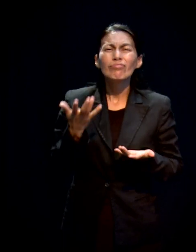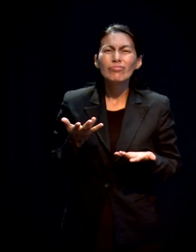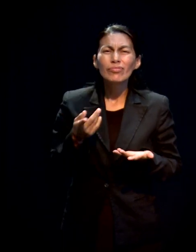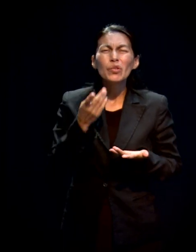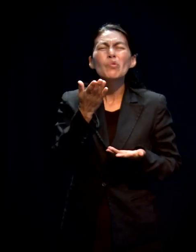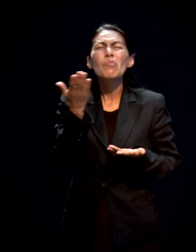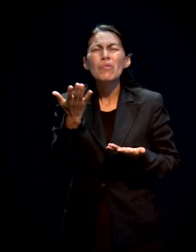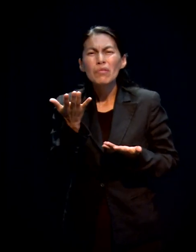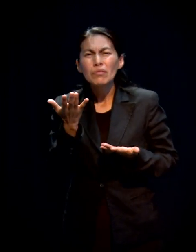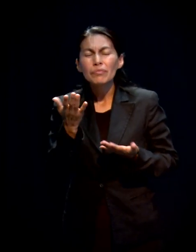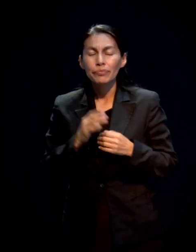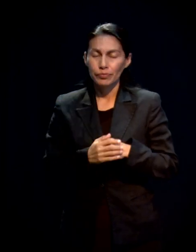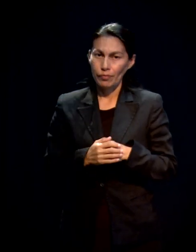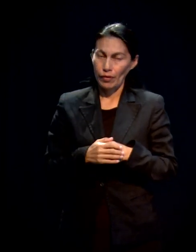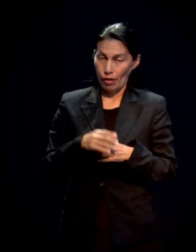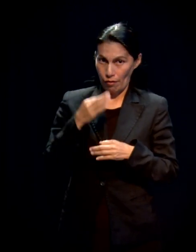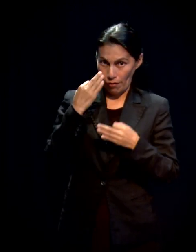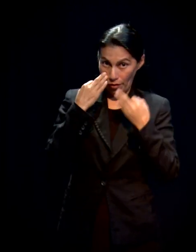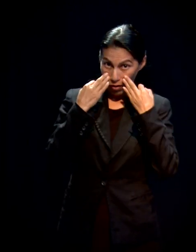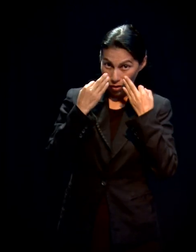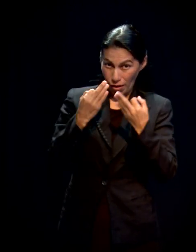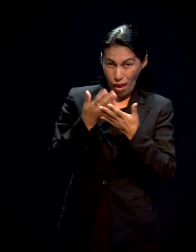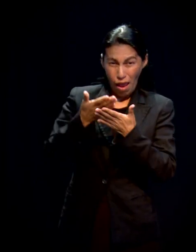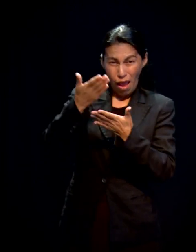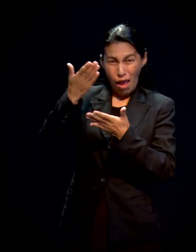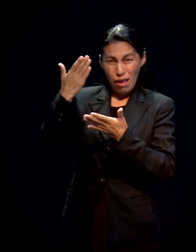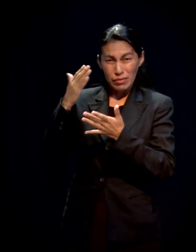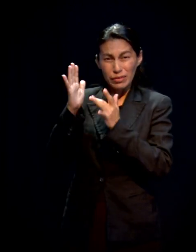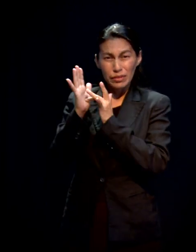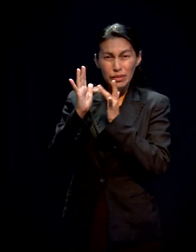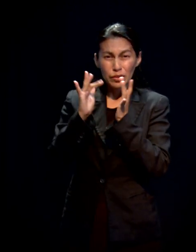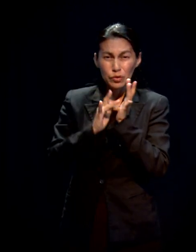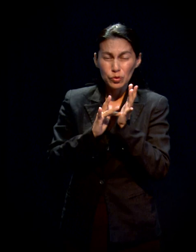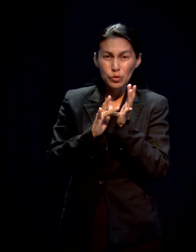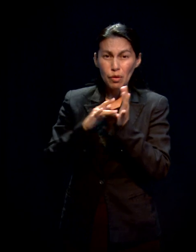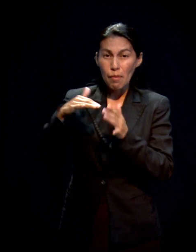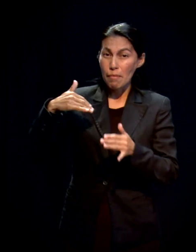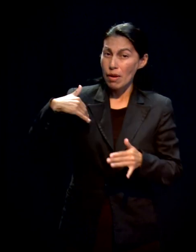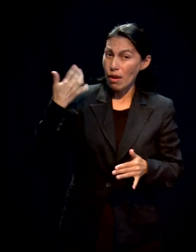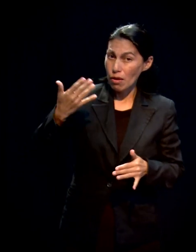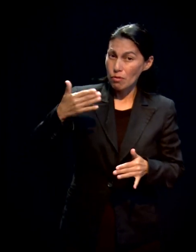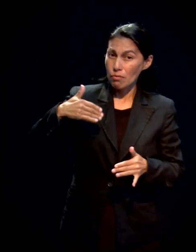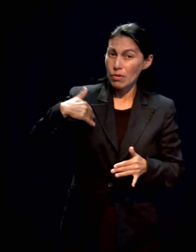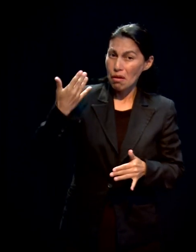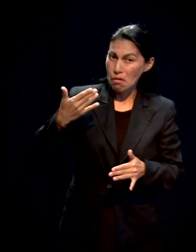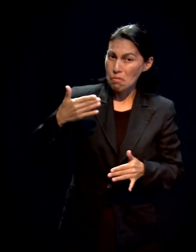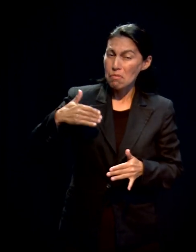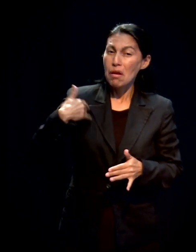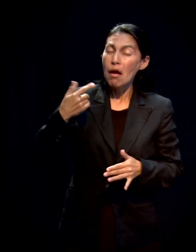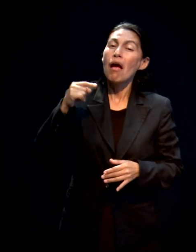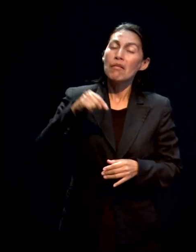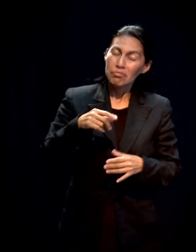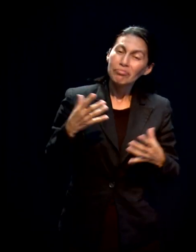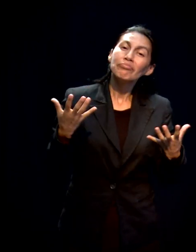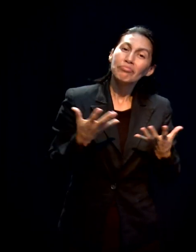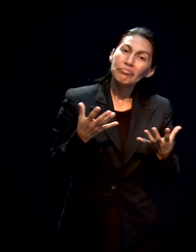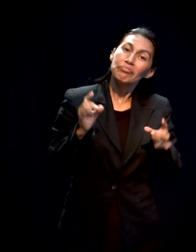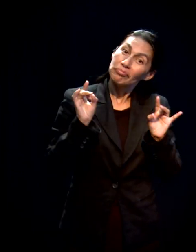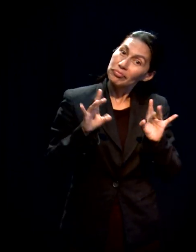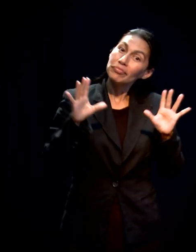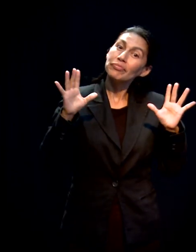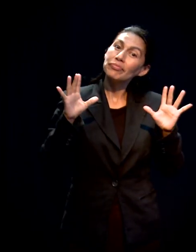quiero decirte que jesús realizó muchos milagros en esta tierra todos aquellos